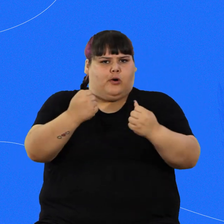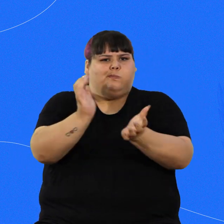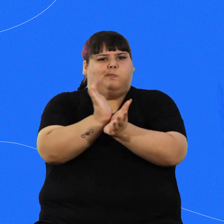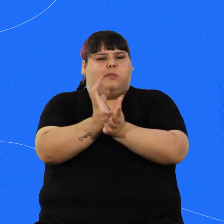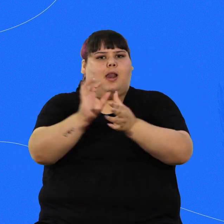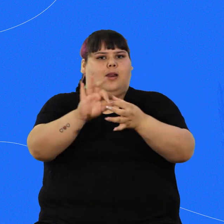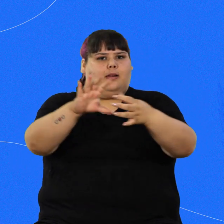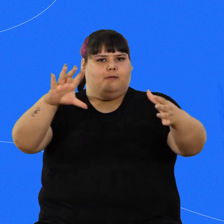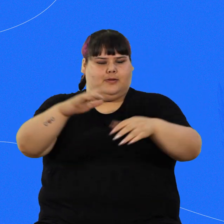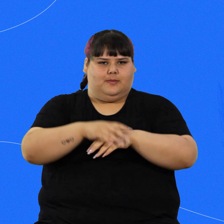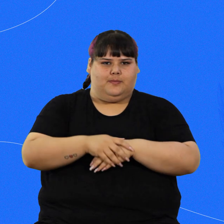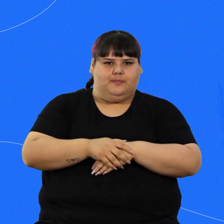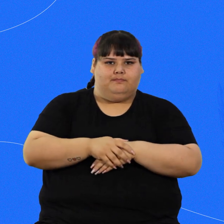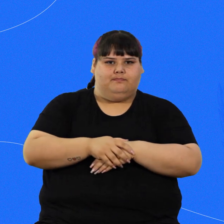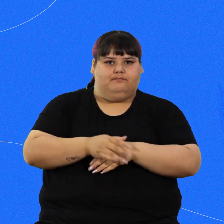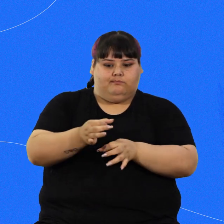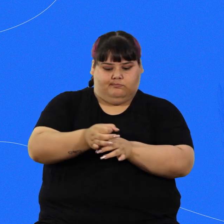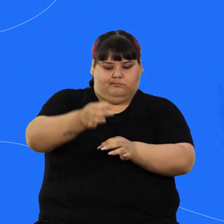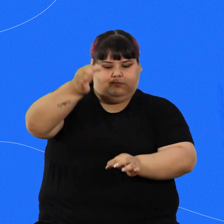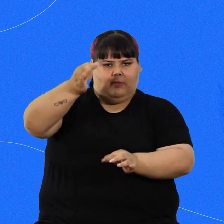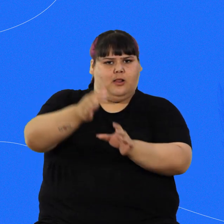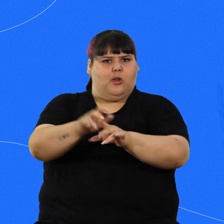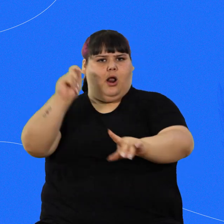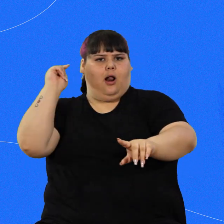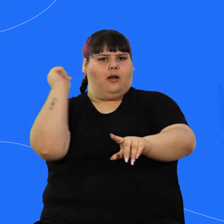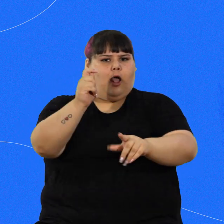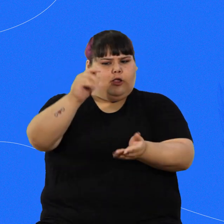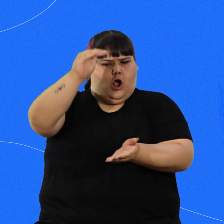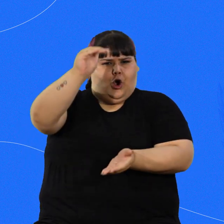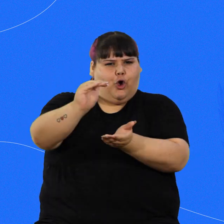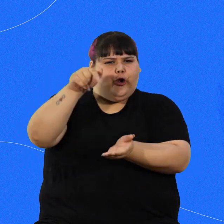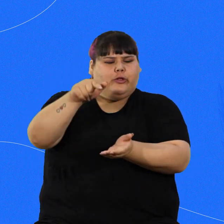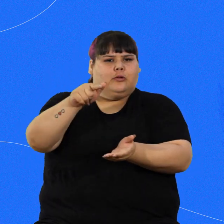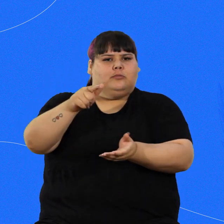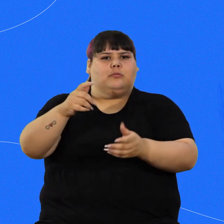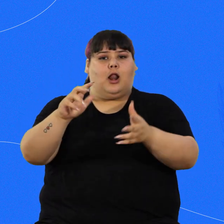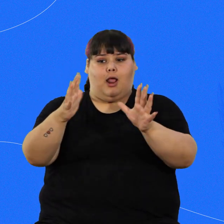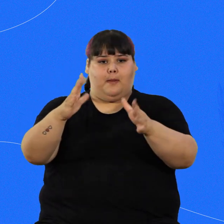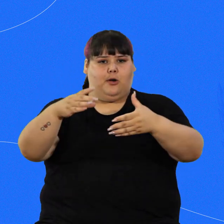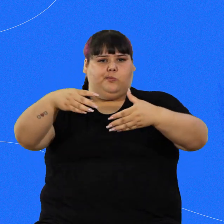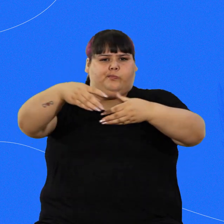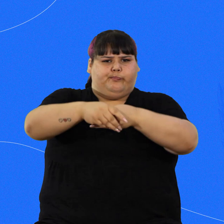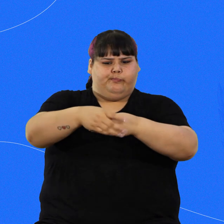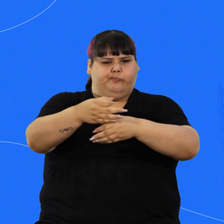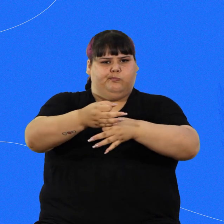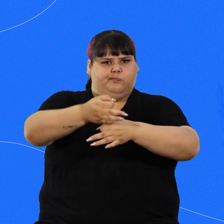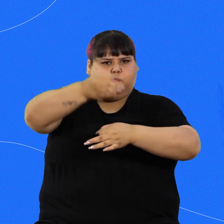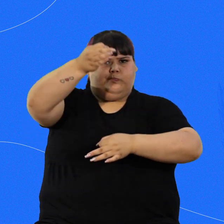La pica es una lanza corta que se encuentra sostenida por ambas manos. Simboliza